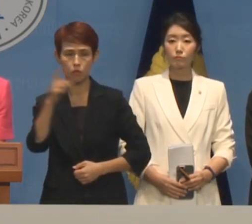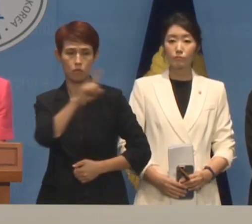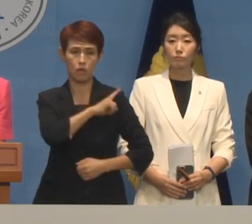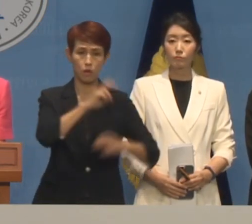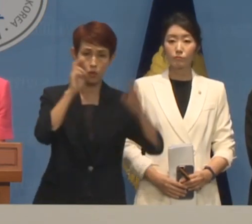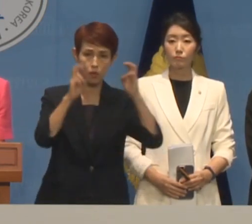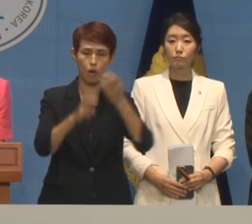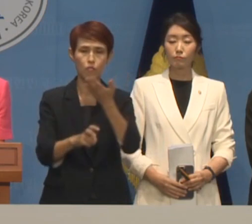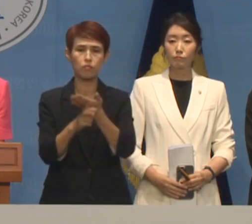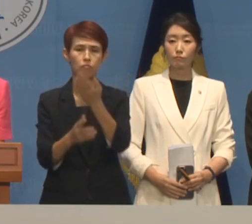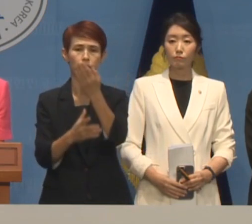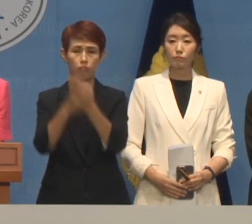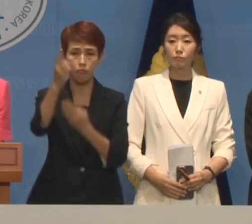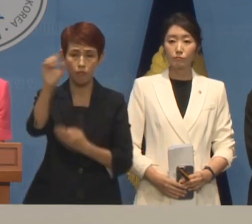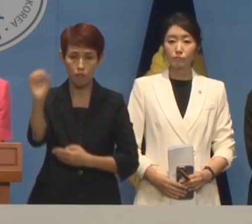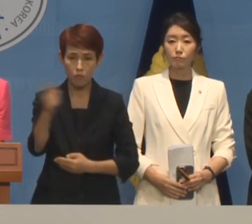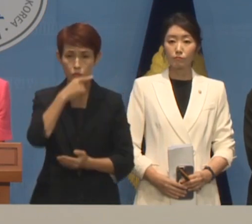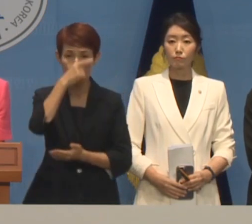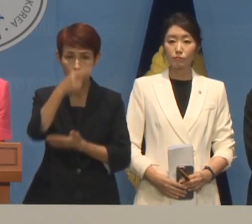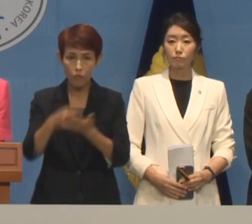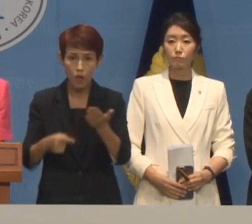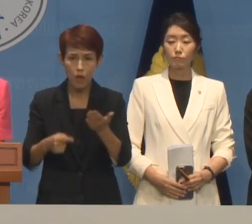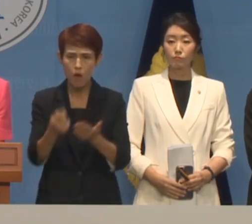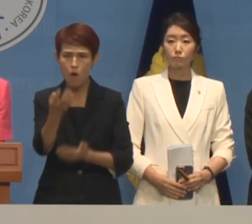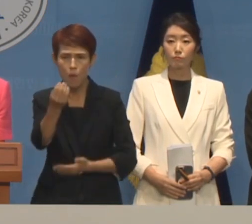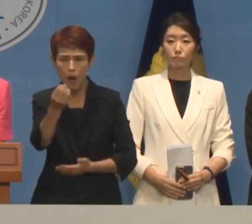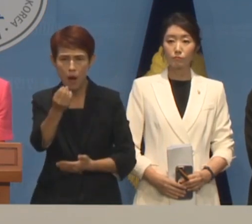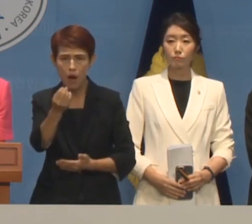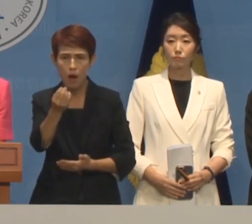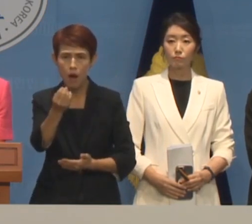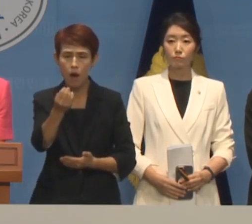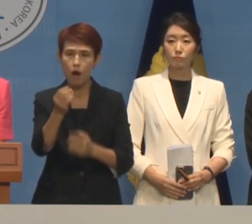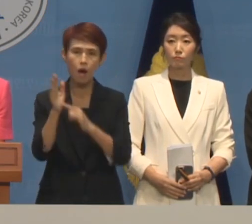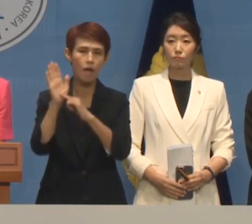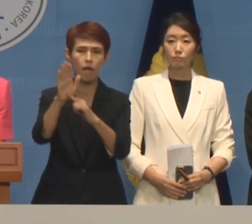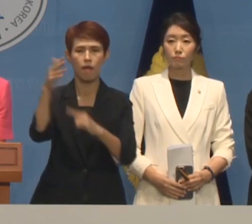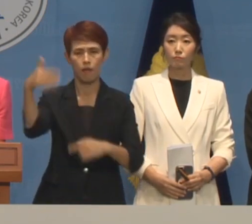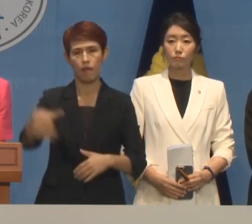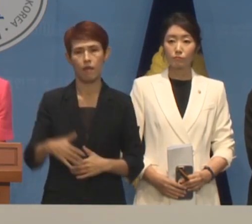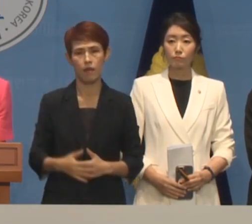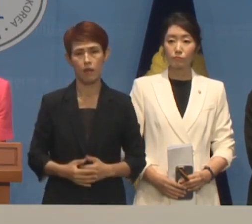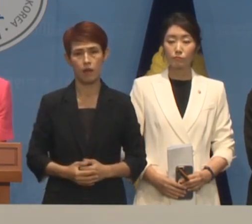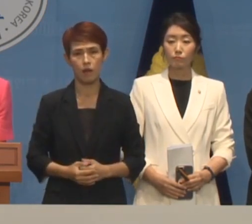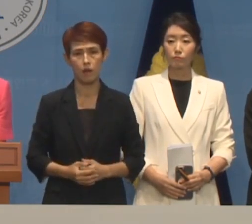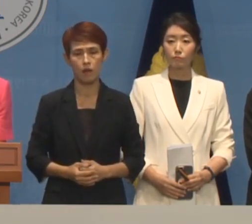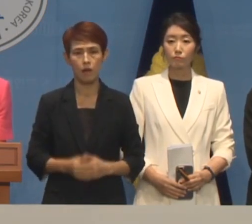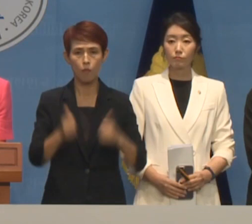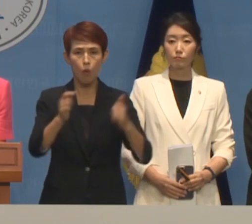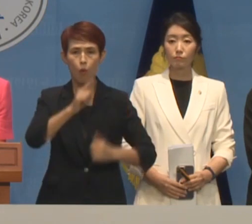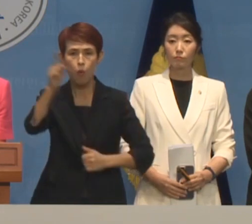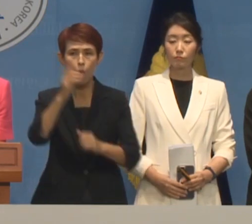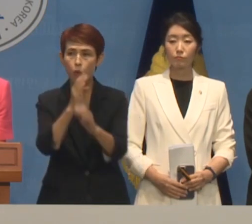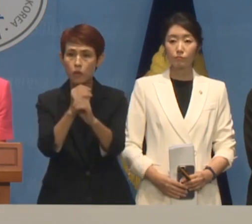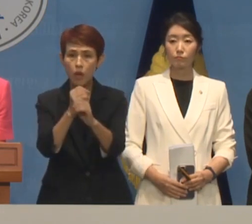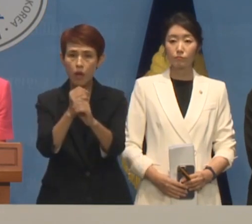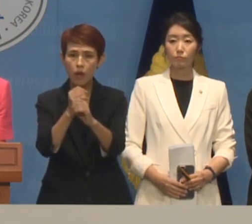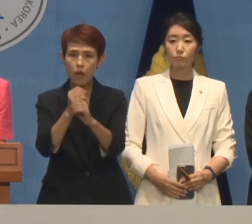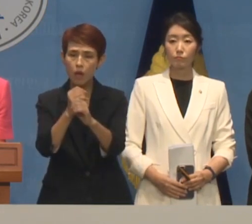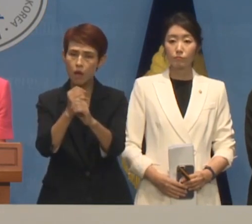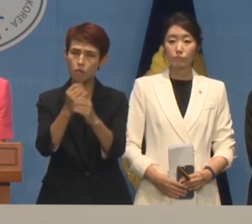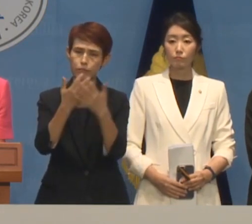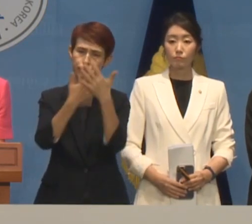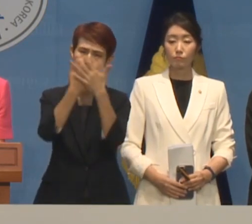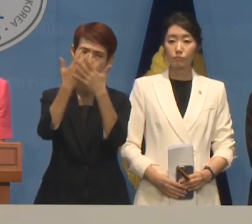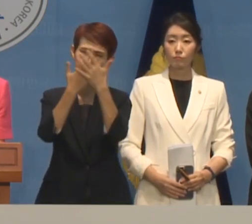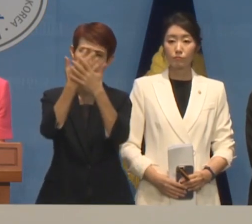제일모직 불법 합병으로 인한 손실이 정확히 얼마인지 내놓지 않고 있고 소송도 언제 시작할지 확실한 답변을